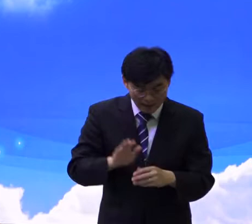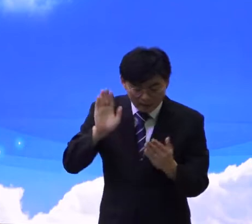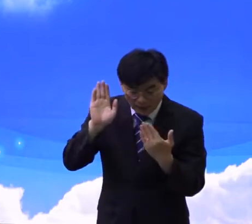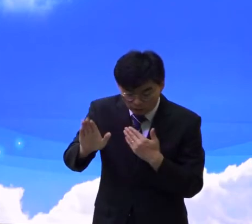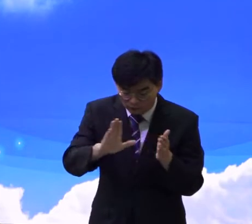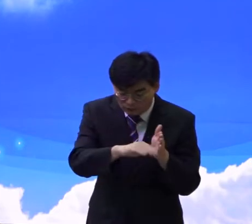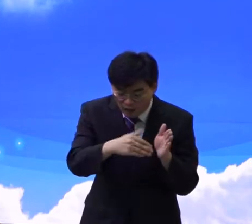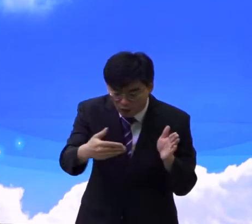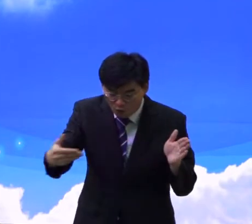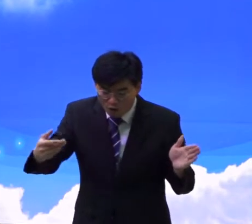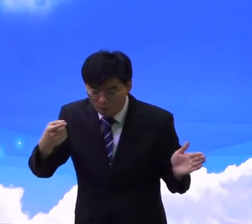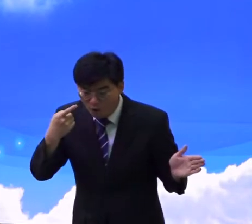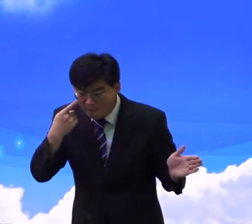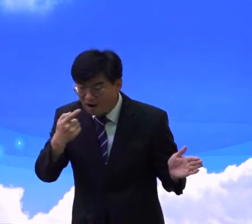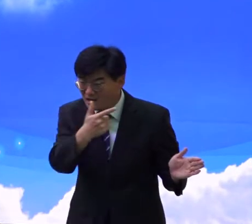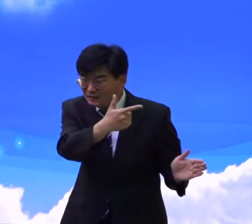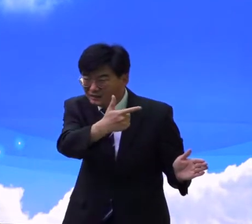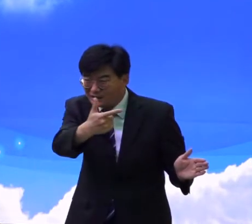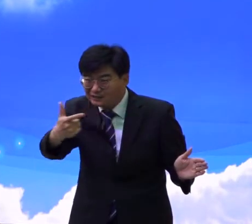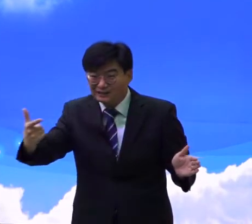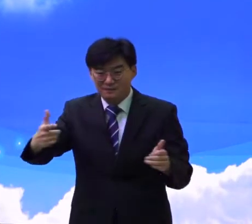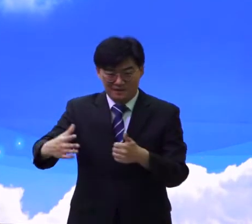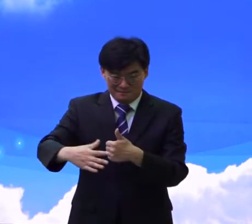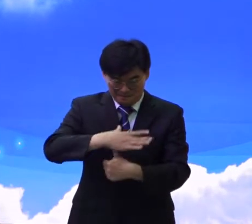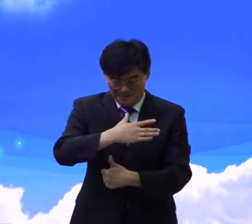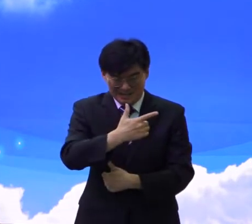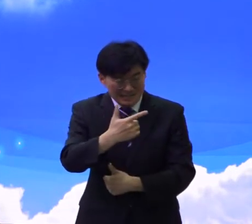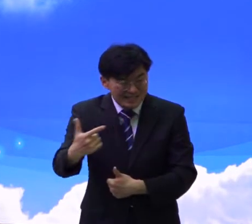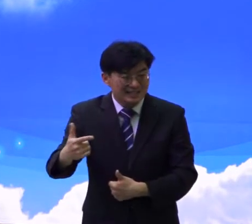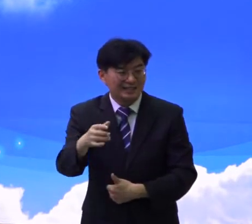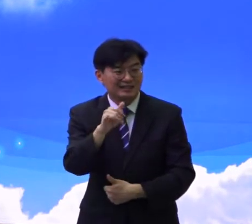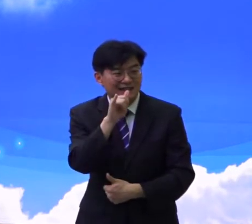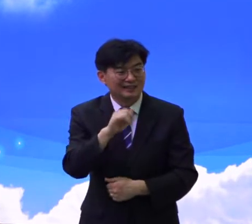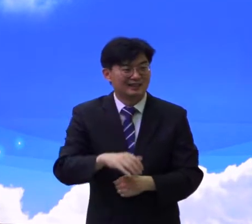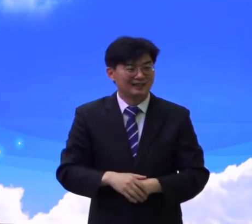지금 당하고 있는 고난은 가볍게 견뎌내야 했습니다.